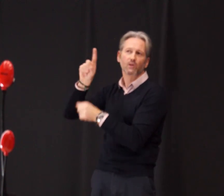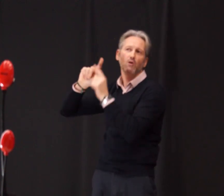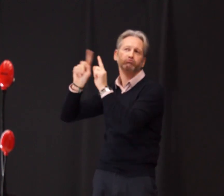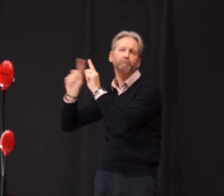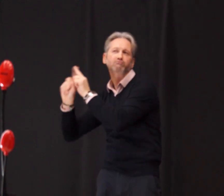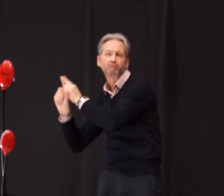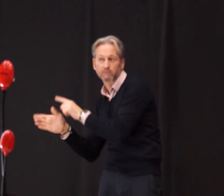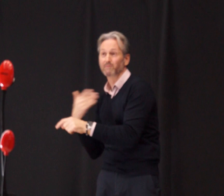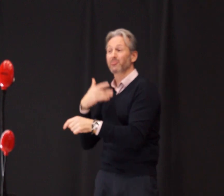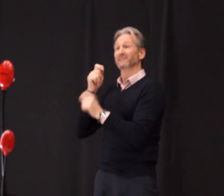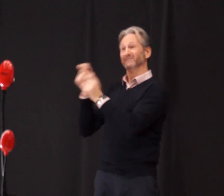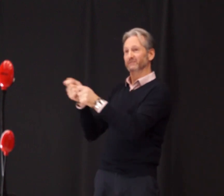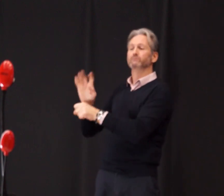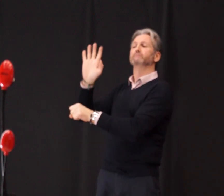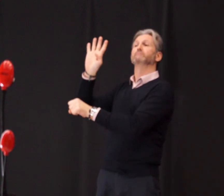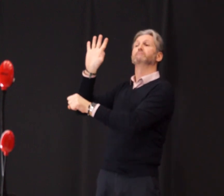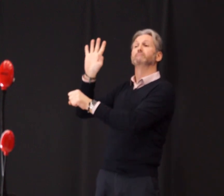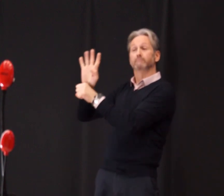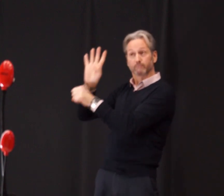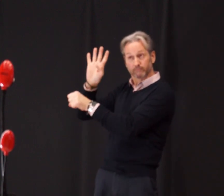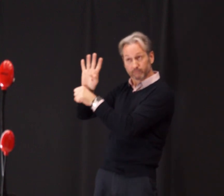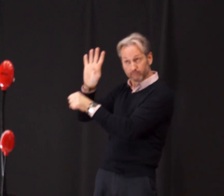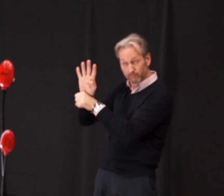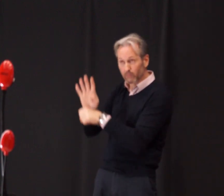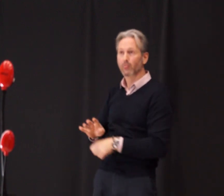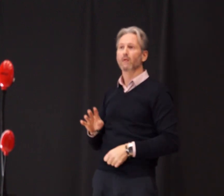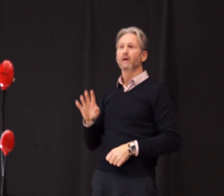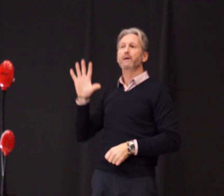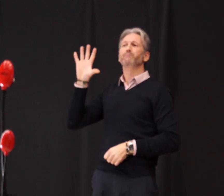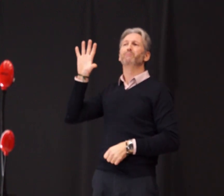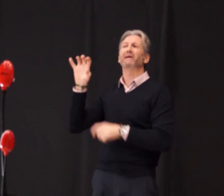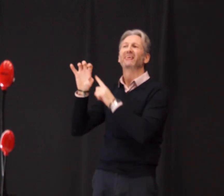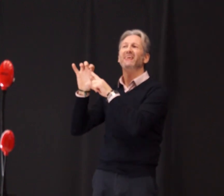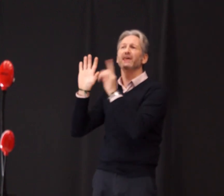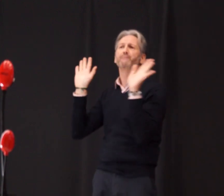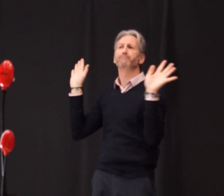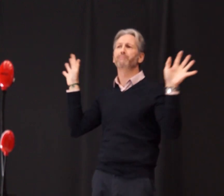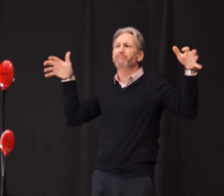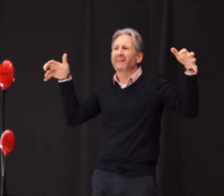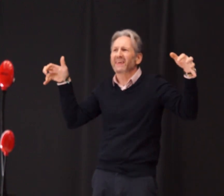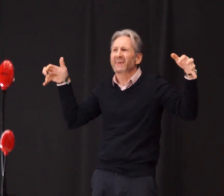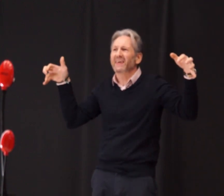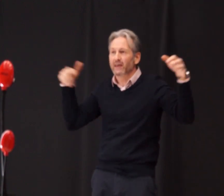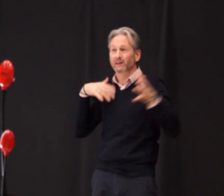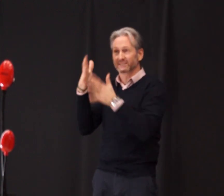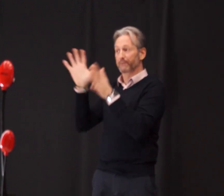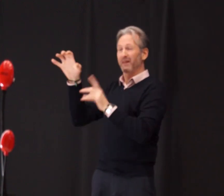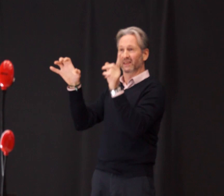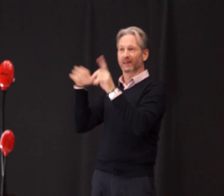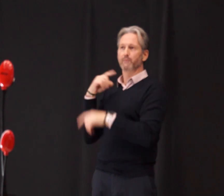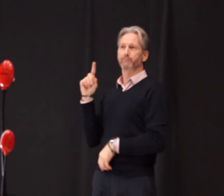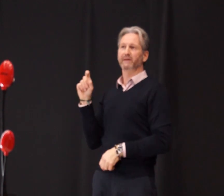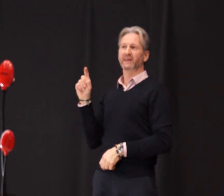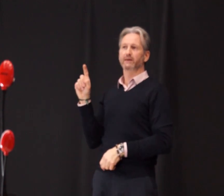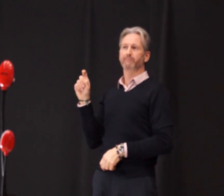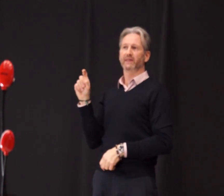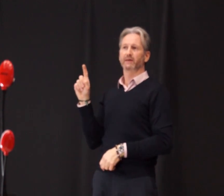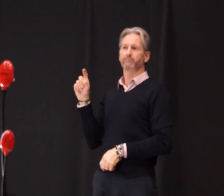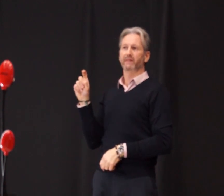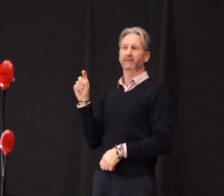ouvert, ou avec un seul index. Là, quand je fais cette forme-là, et quand c'est plié, je ne fais pas plier comme ça, je fais